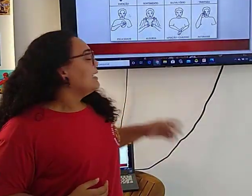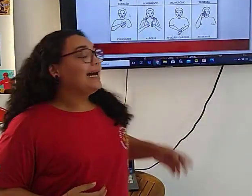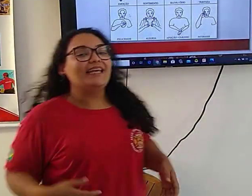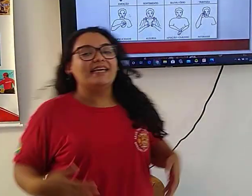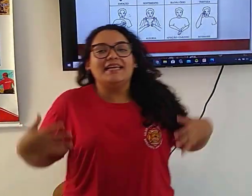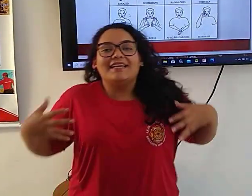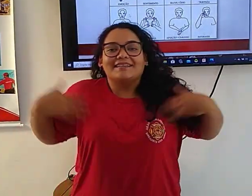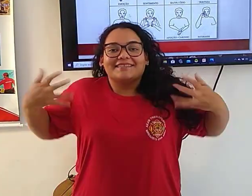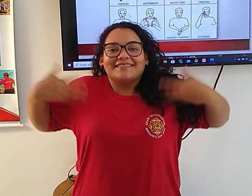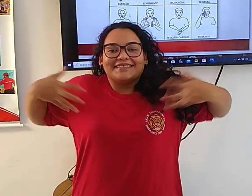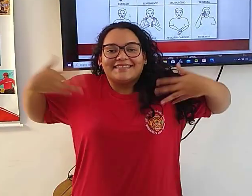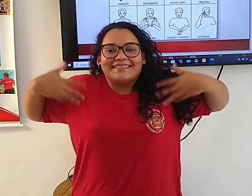Alegria.